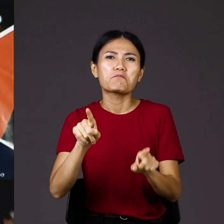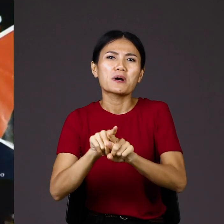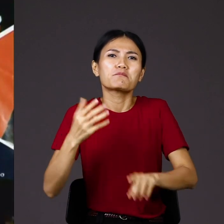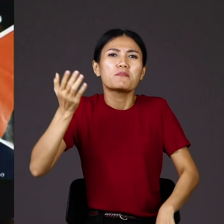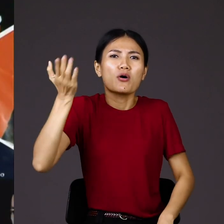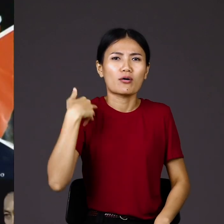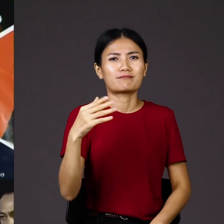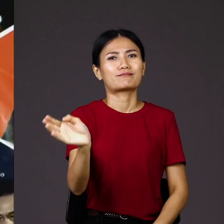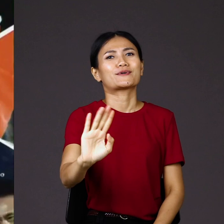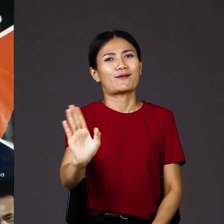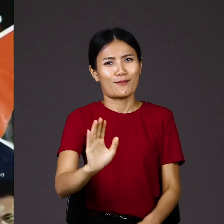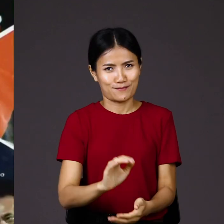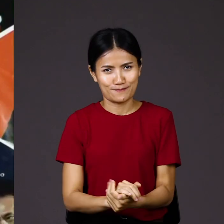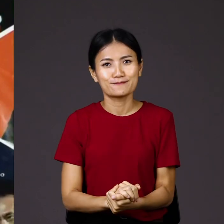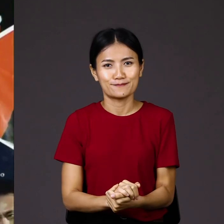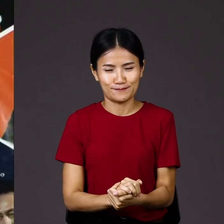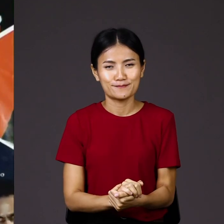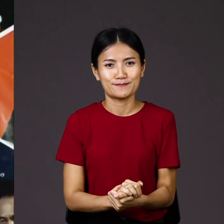มภ์เดิม